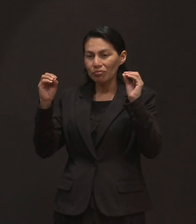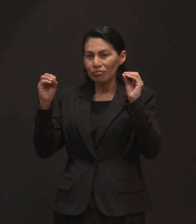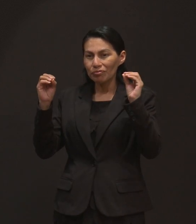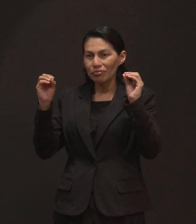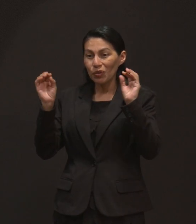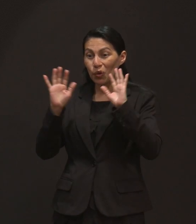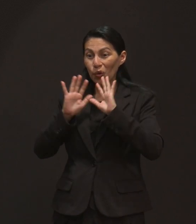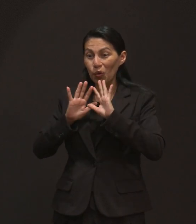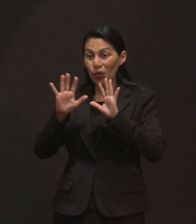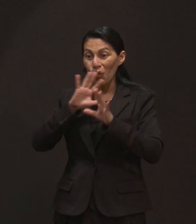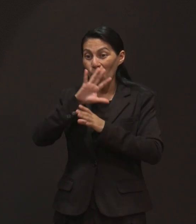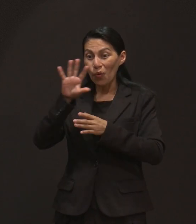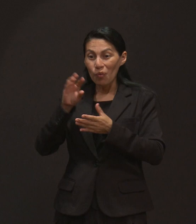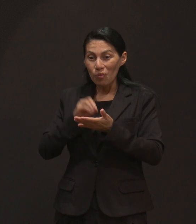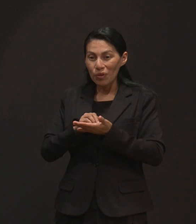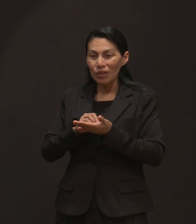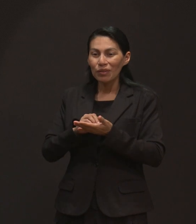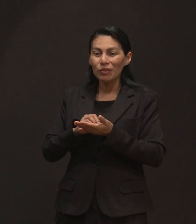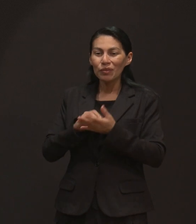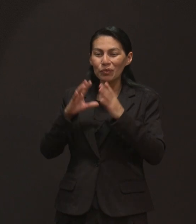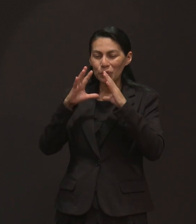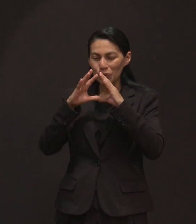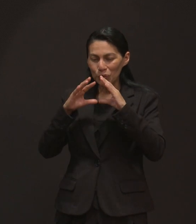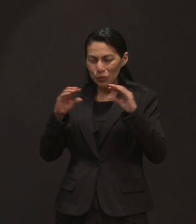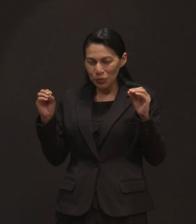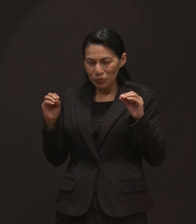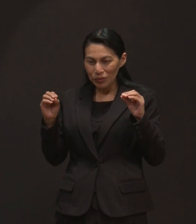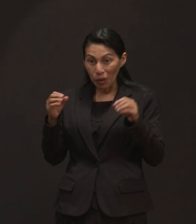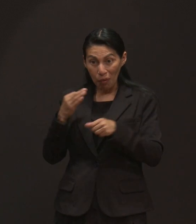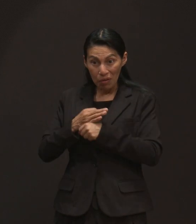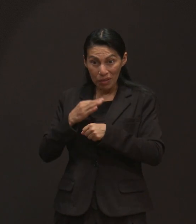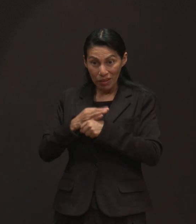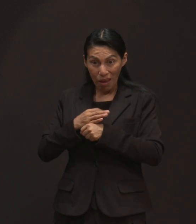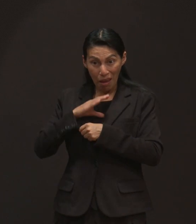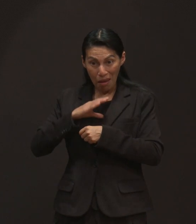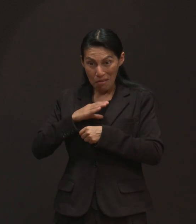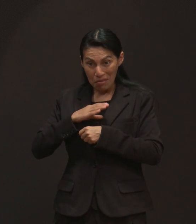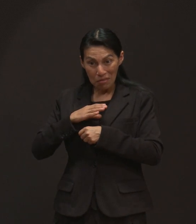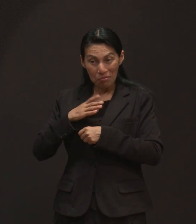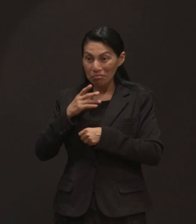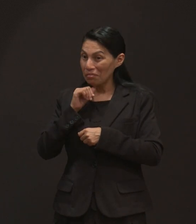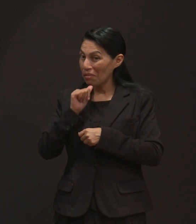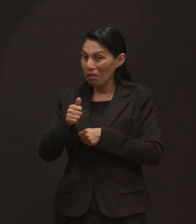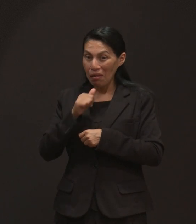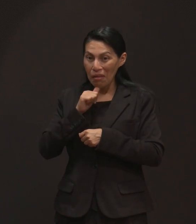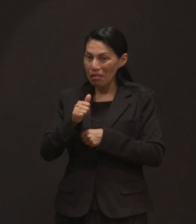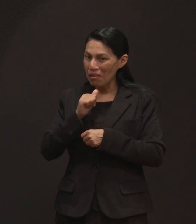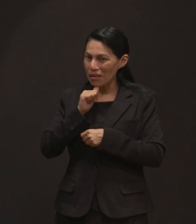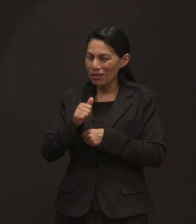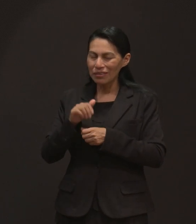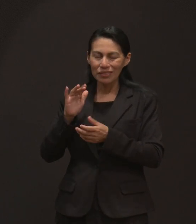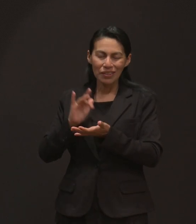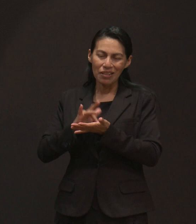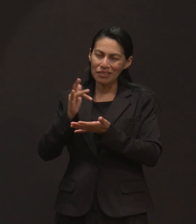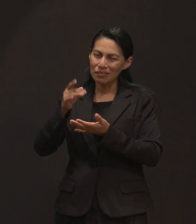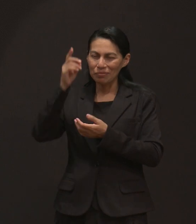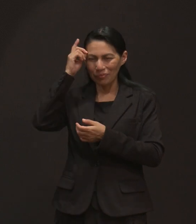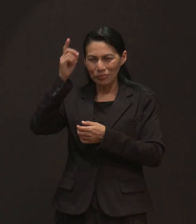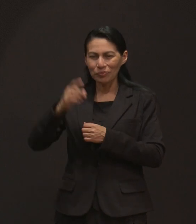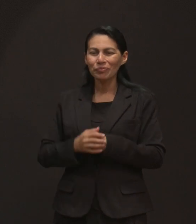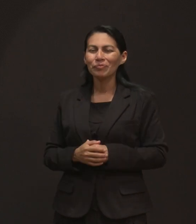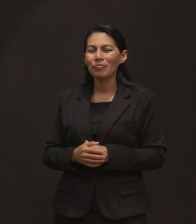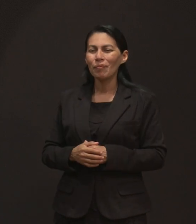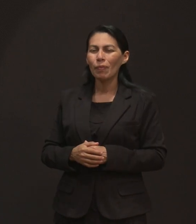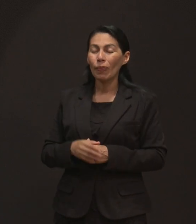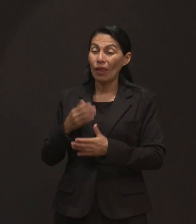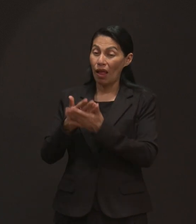esa parte de curación en su cuerpo. Y pues no, ya no tiene el cáncer, de lo cual pues ya